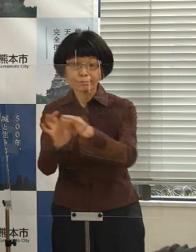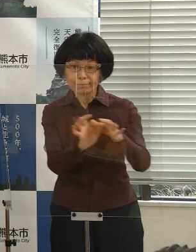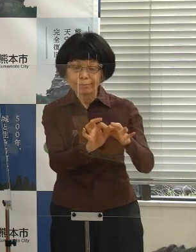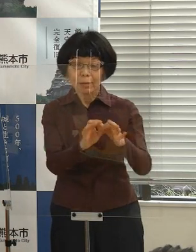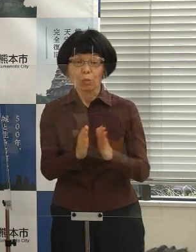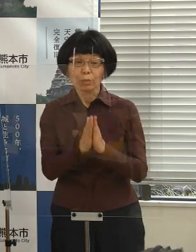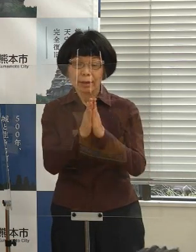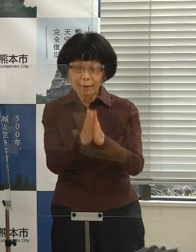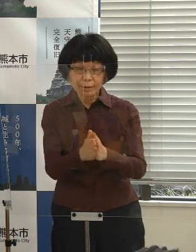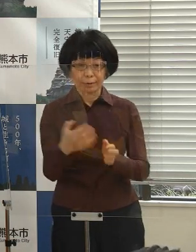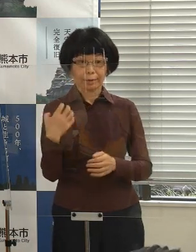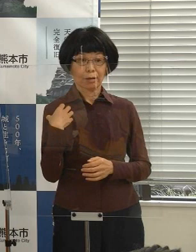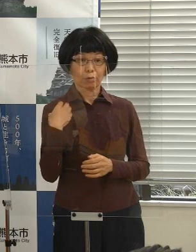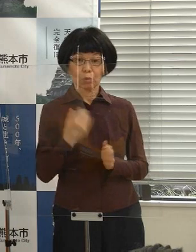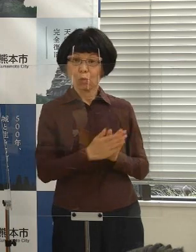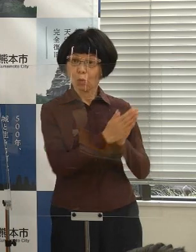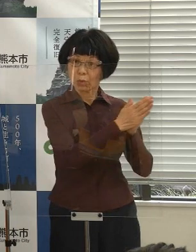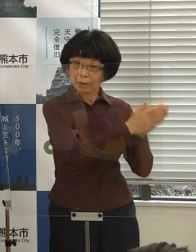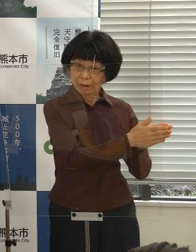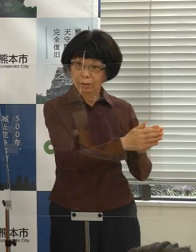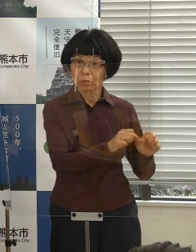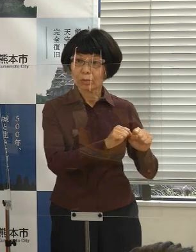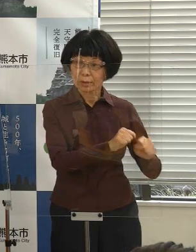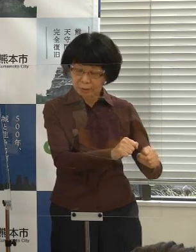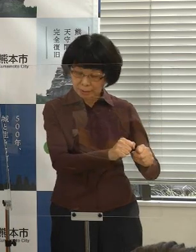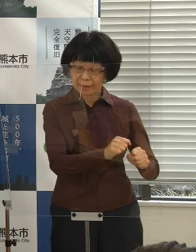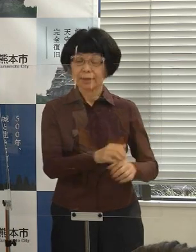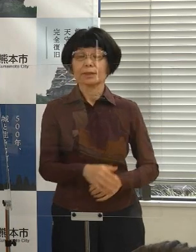の方からお願いをしているというようなことでございます。